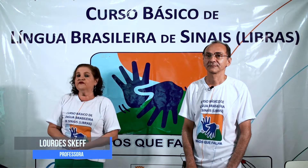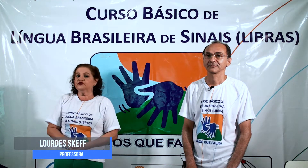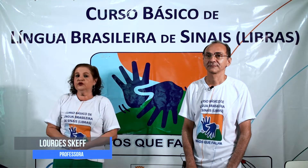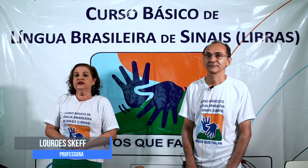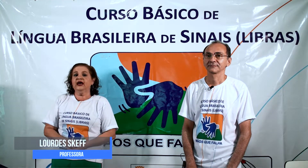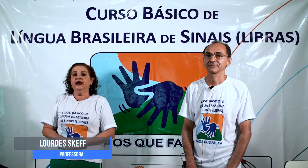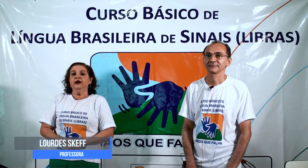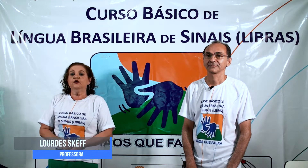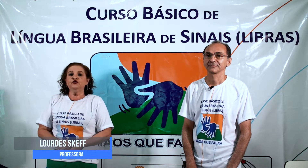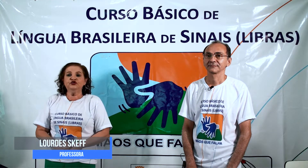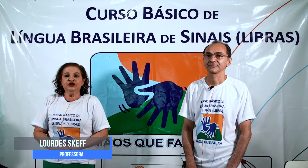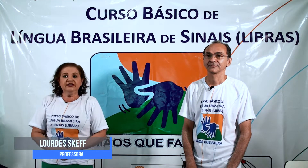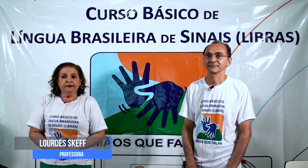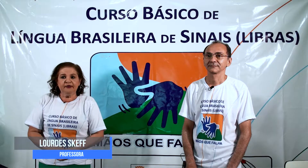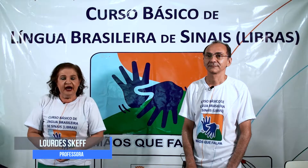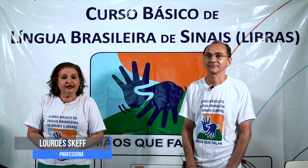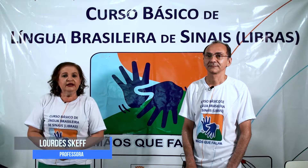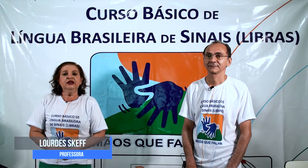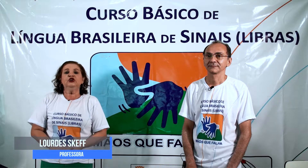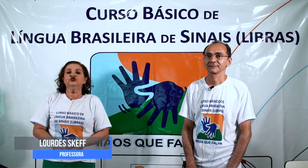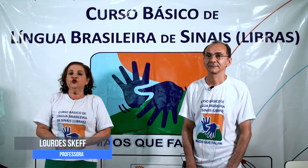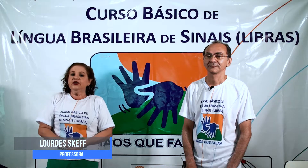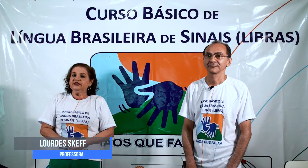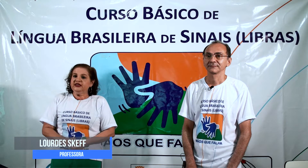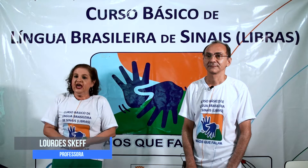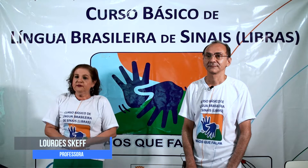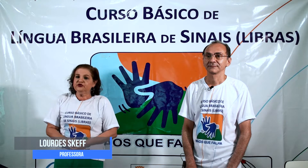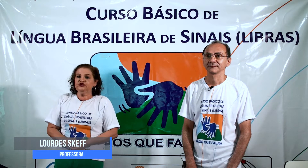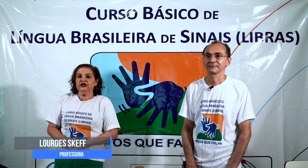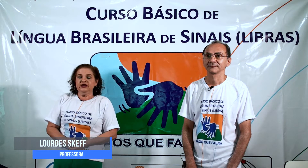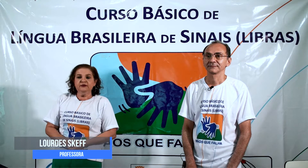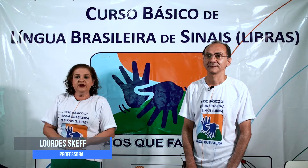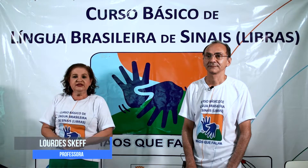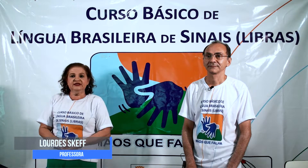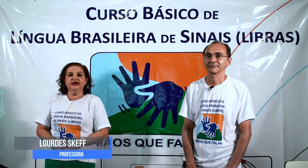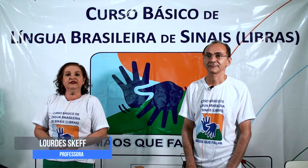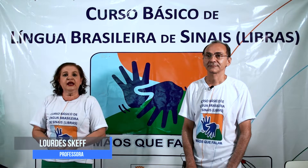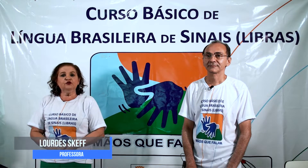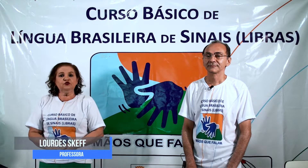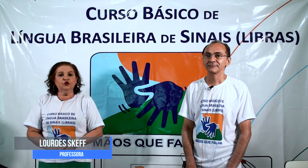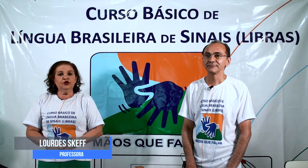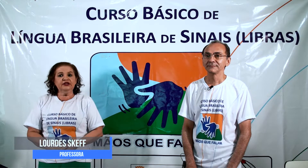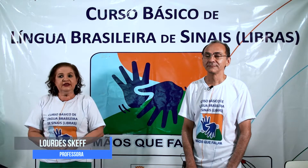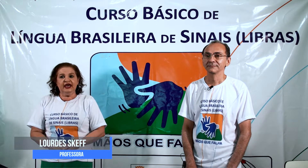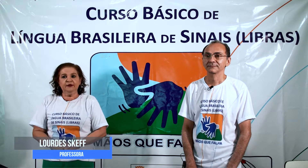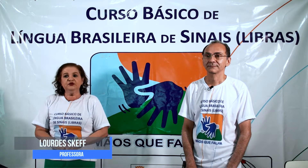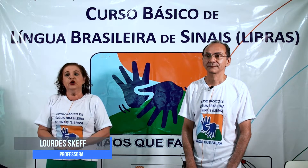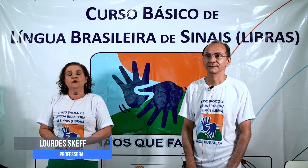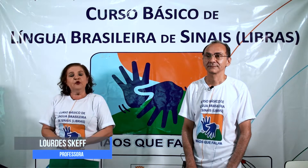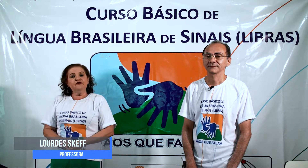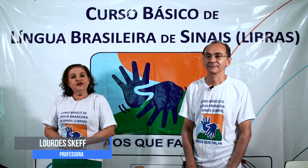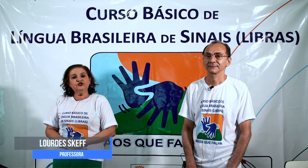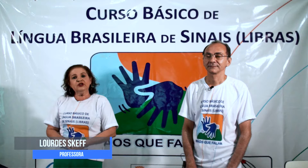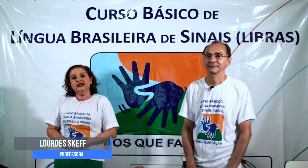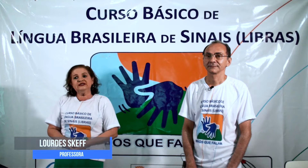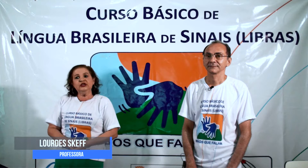professora da Lurdinha da Pada, sou intérprete de Libras, né? Tradutora e intérprete, professora da